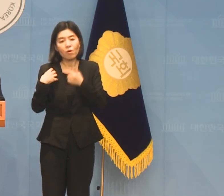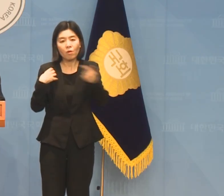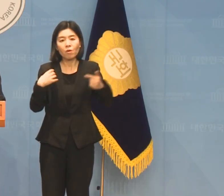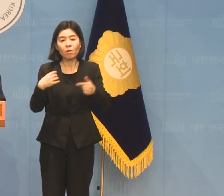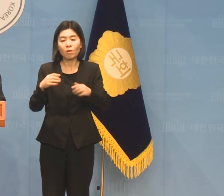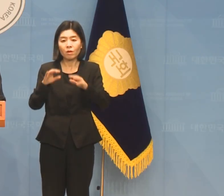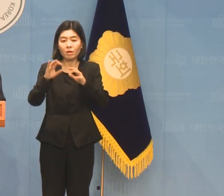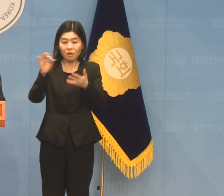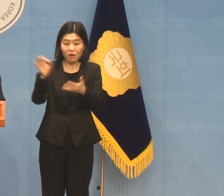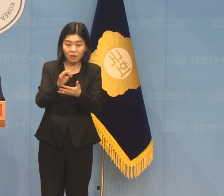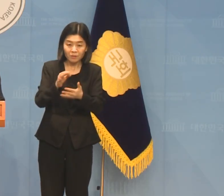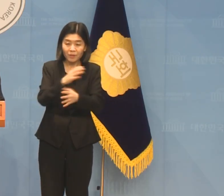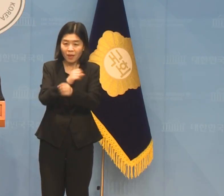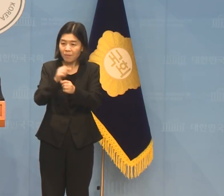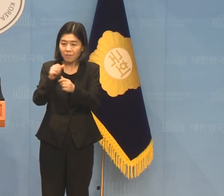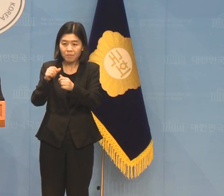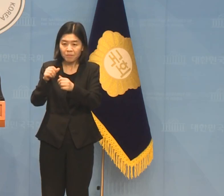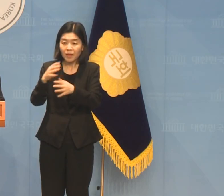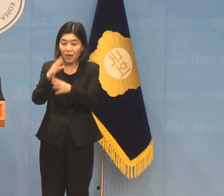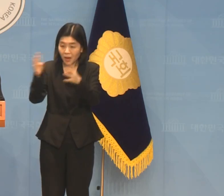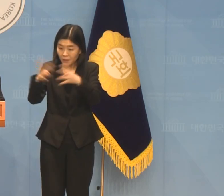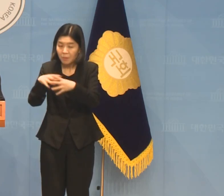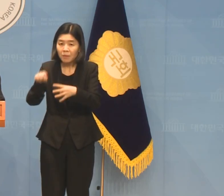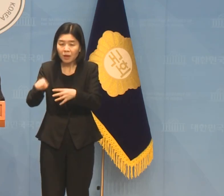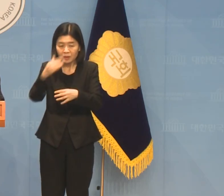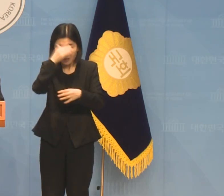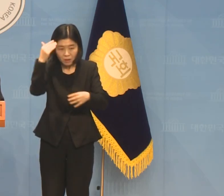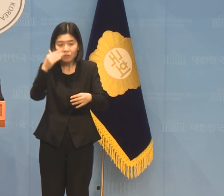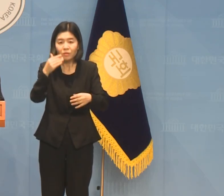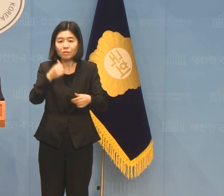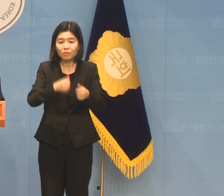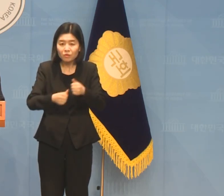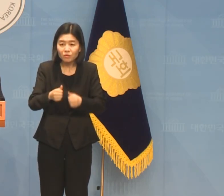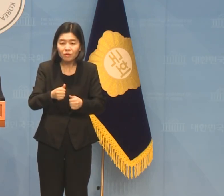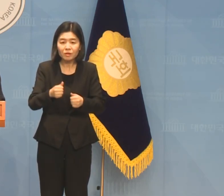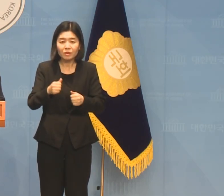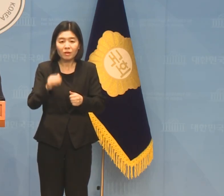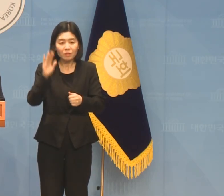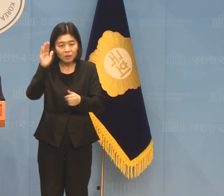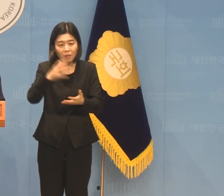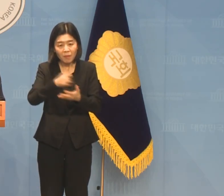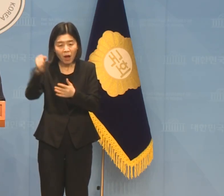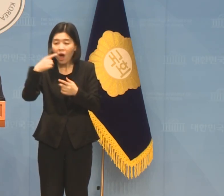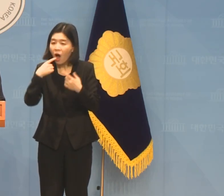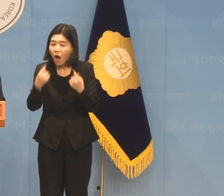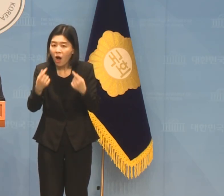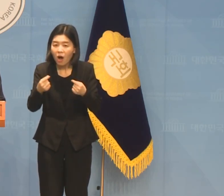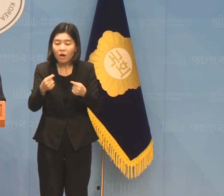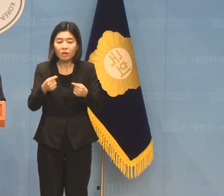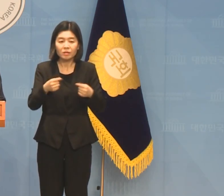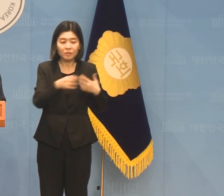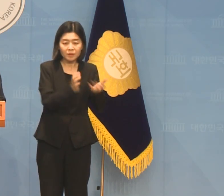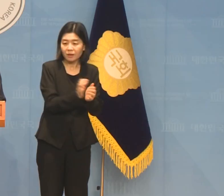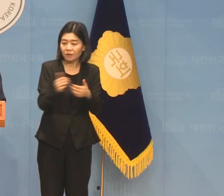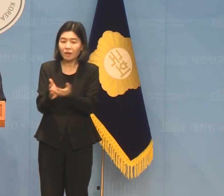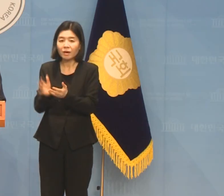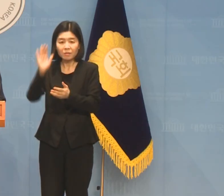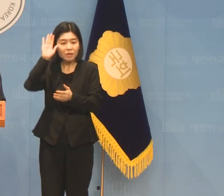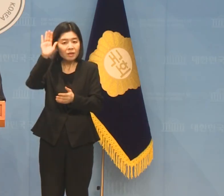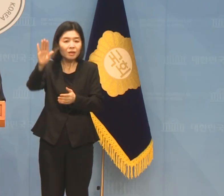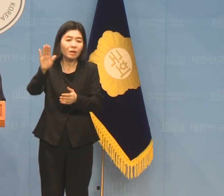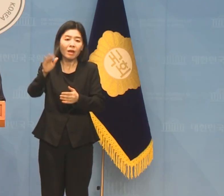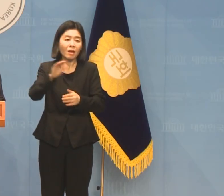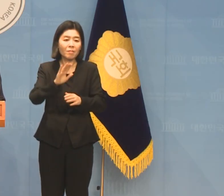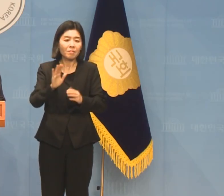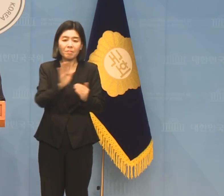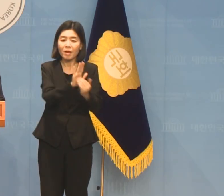합의로 젊은 세대를 착취한 양당답게 이번에도 양당은 미래 세대를 철저히 배제하는 낡은 기득권